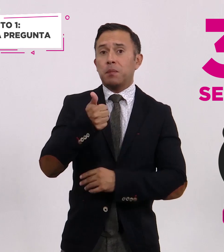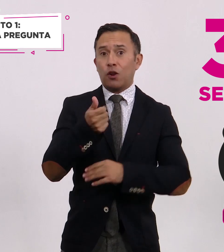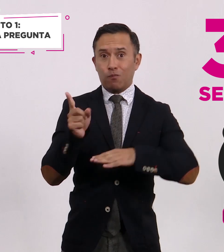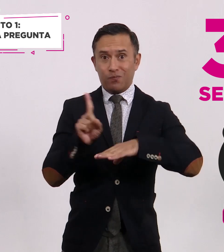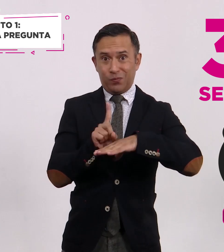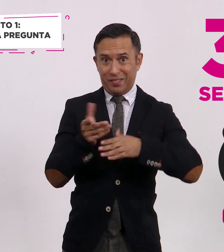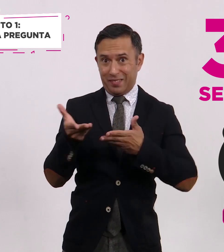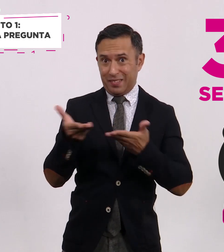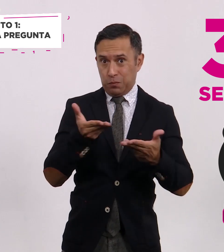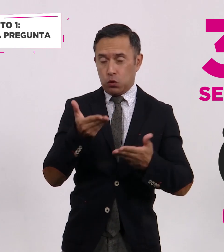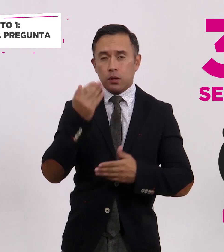candidato